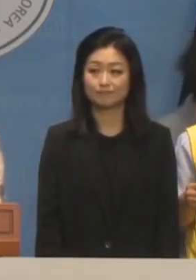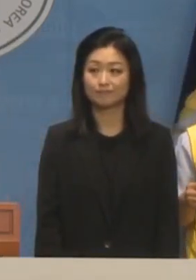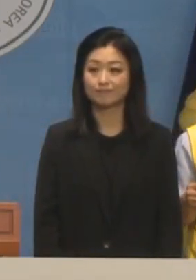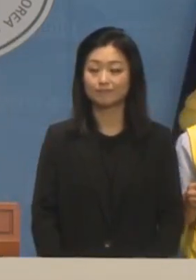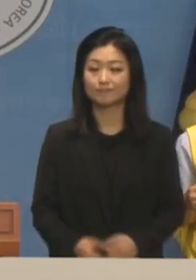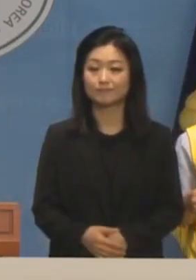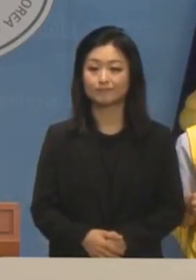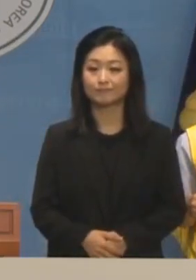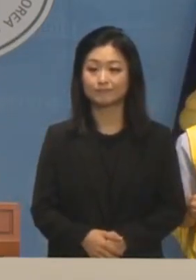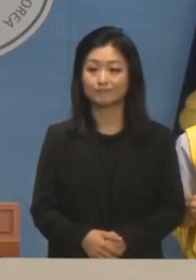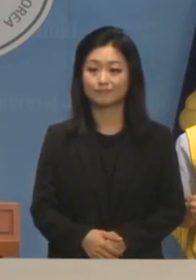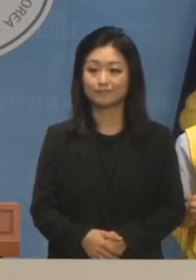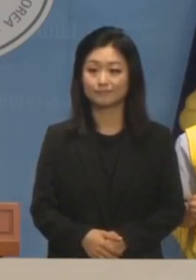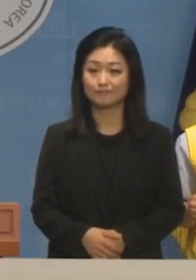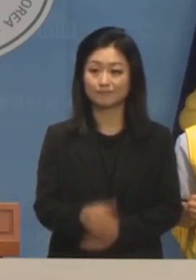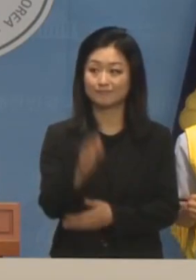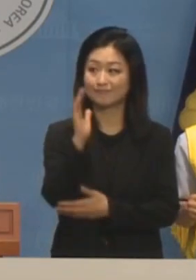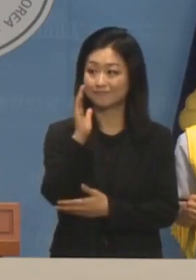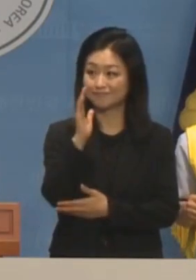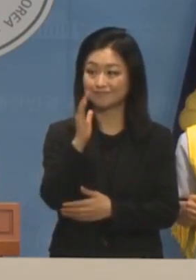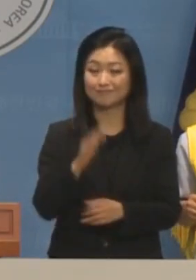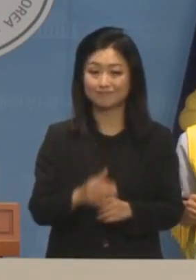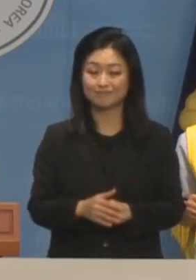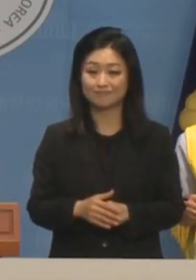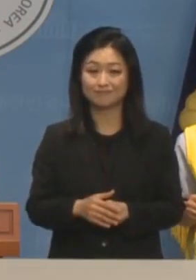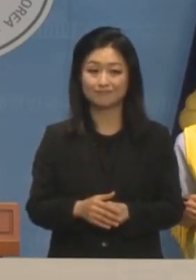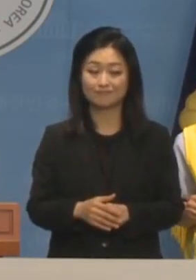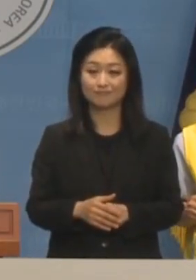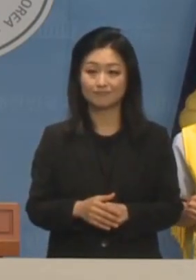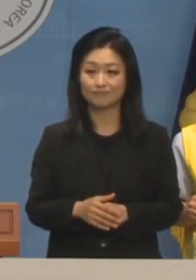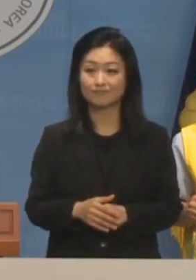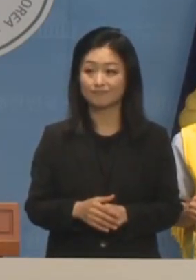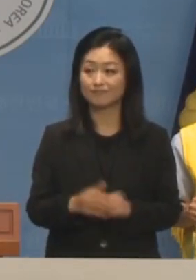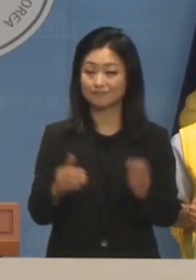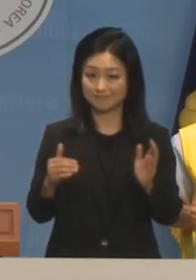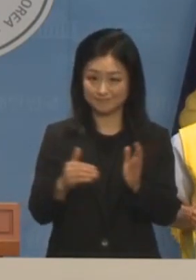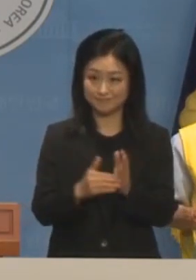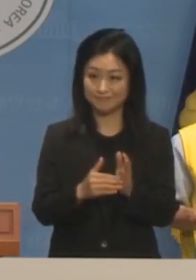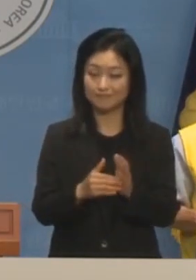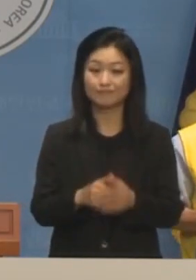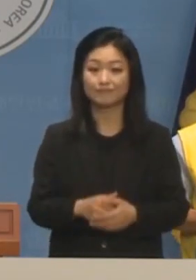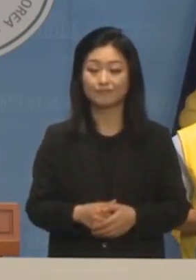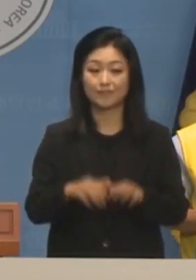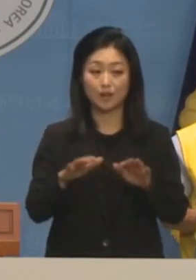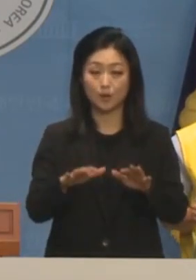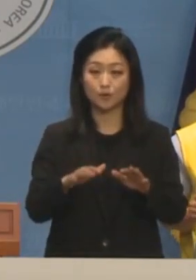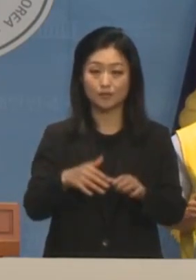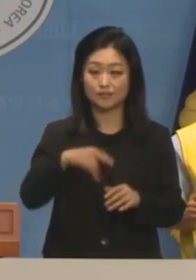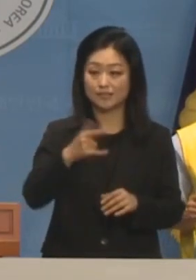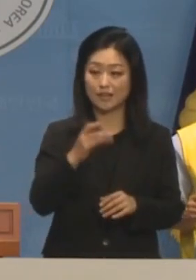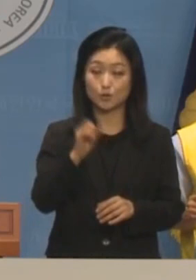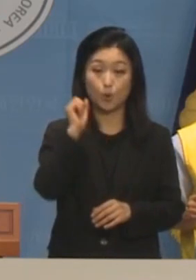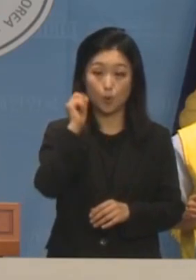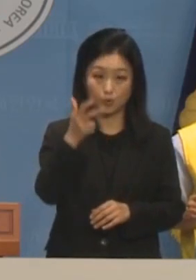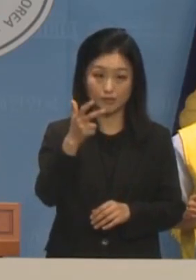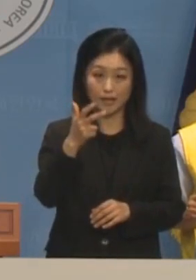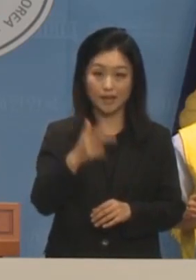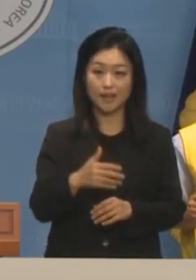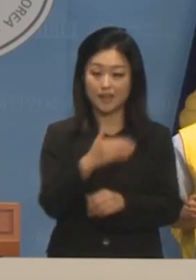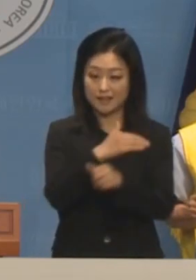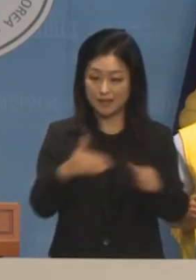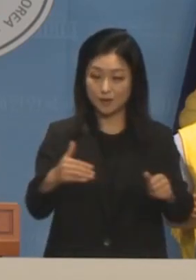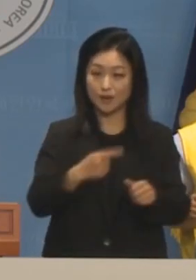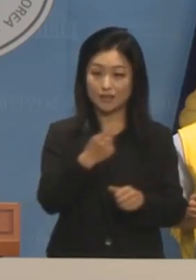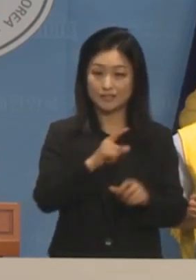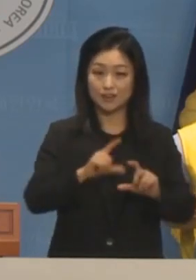네, 앞선 기자회견이 늦어졌는데요. 이것으로 세종호텔 정리해고 천일 사태 해결 촉구 4개 정당